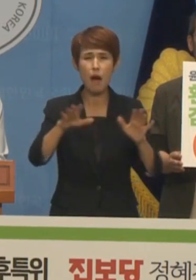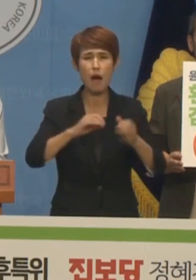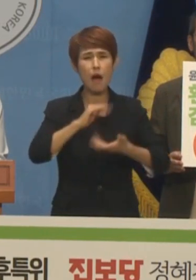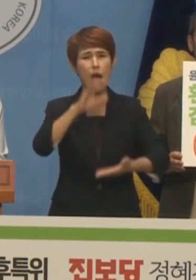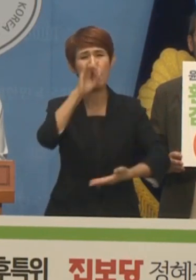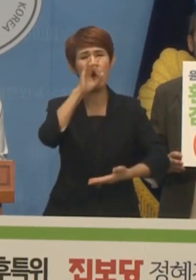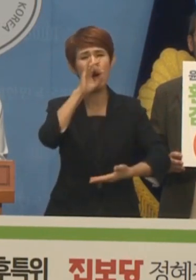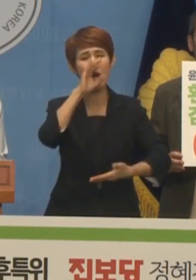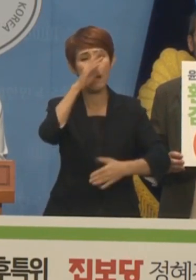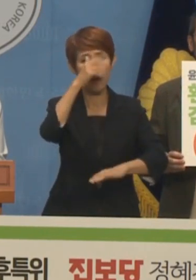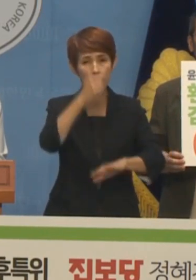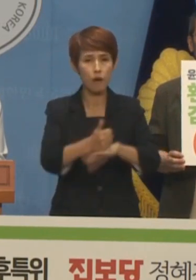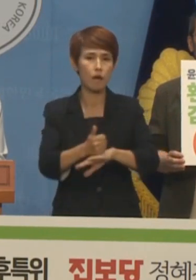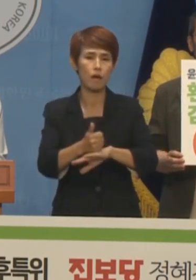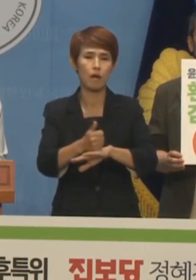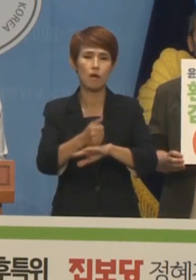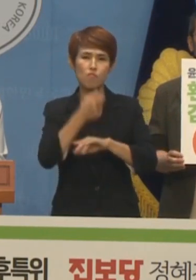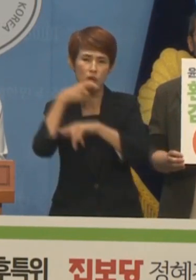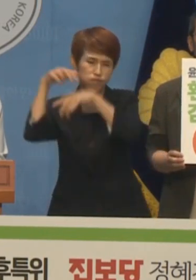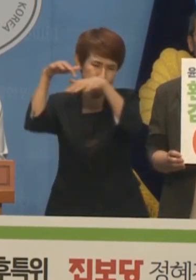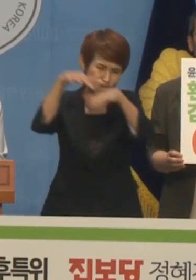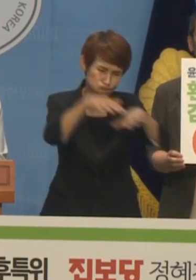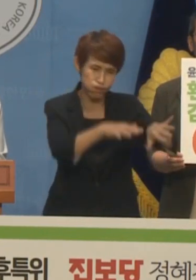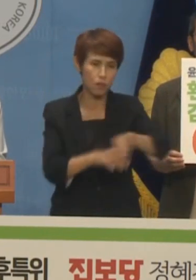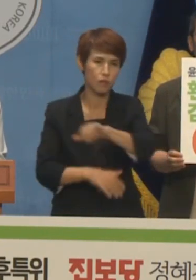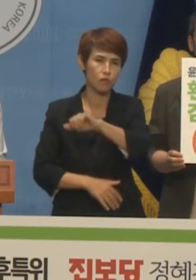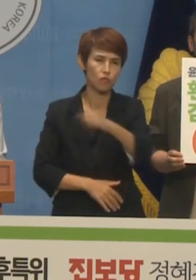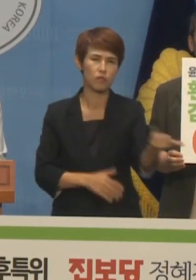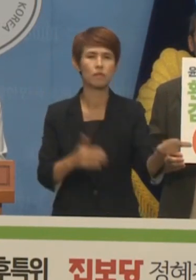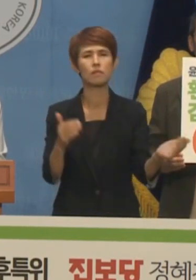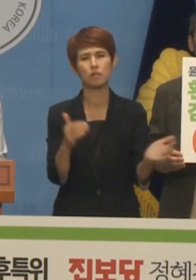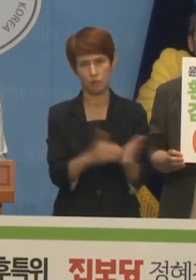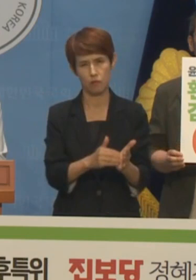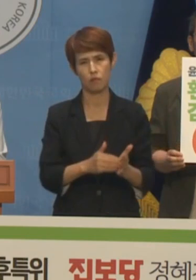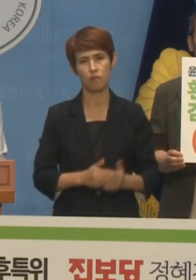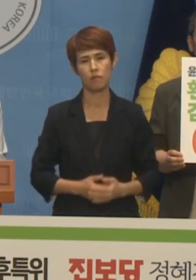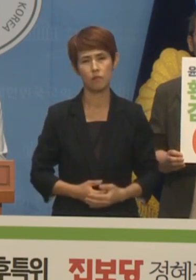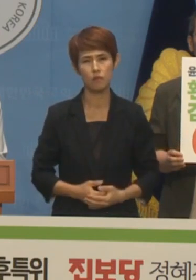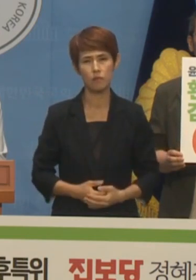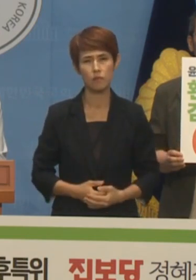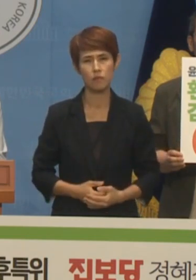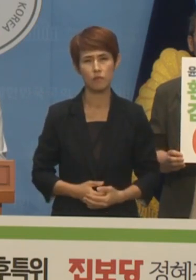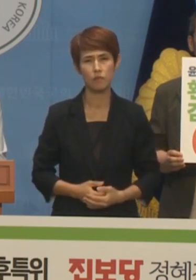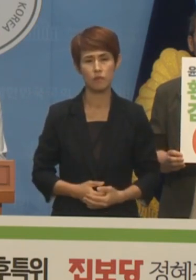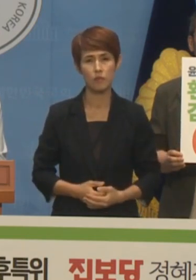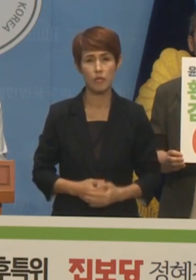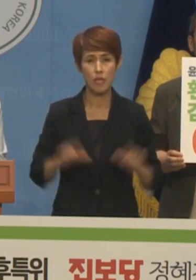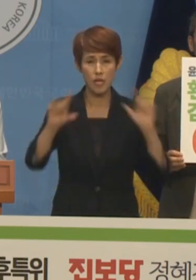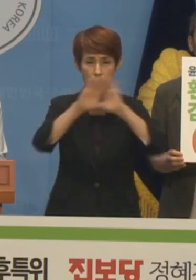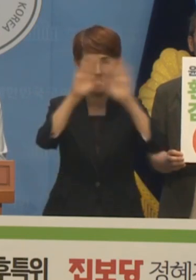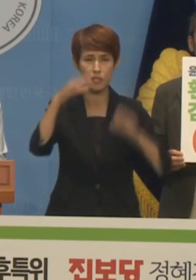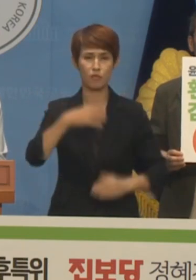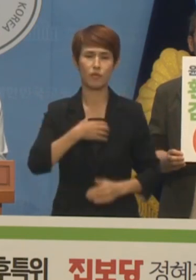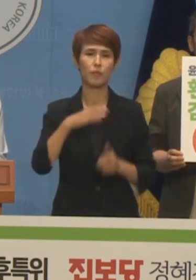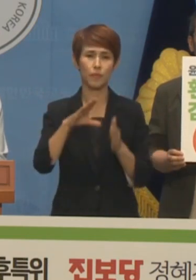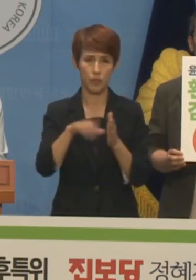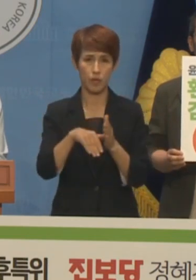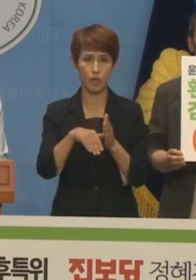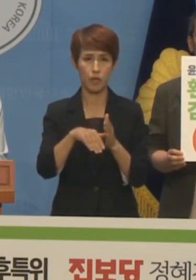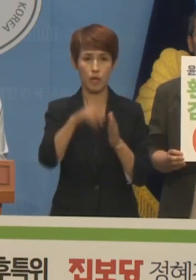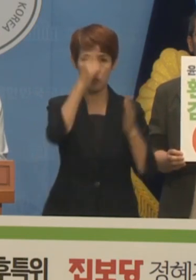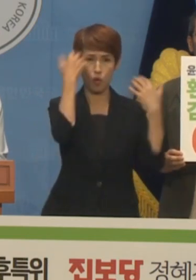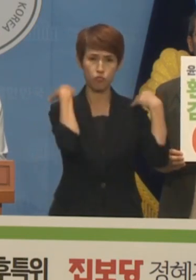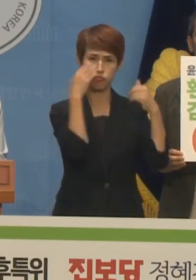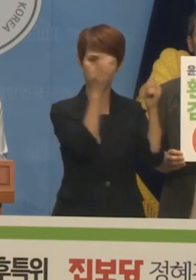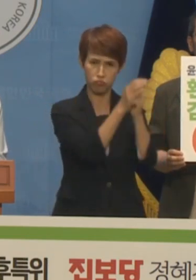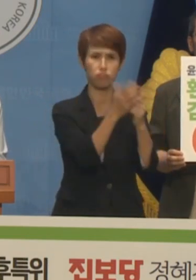못하겠다는 말을 남기고 물살에 휩쓸려 목숨을 잃은 노동자가 있습니다. 기후위기 시대 국가가